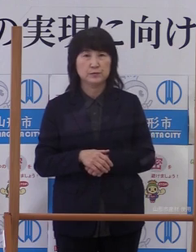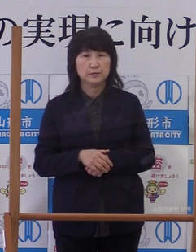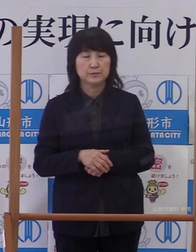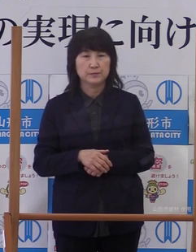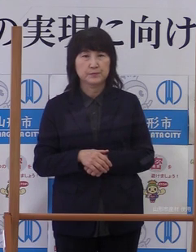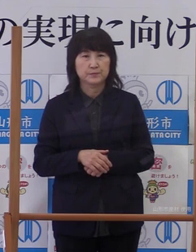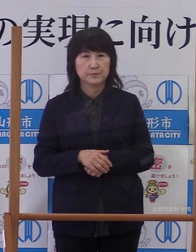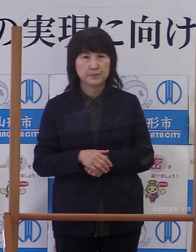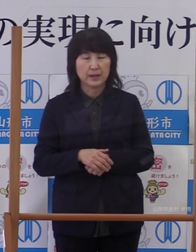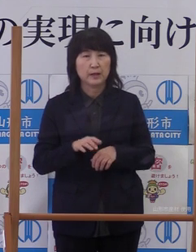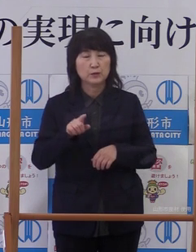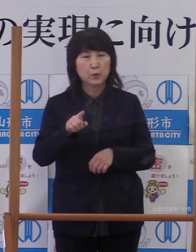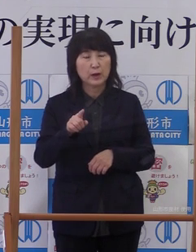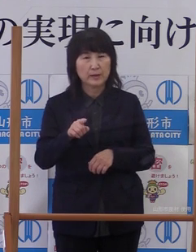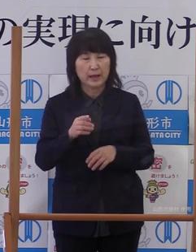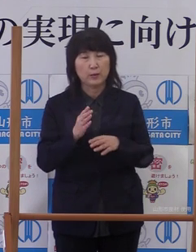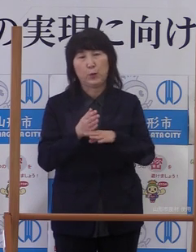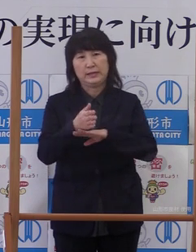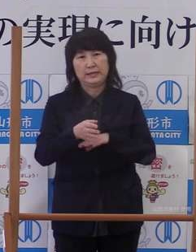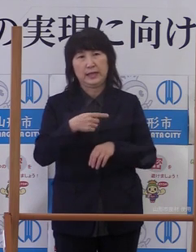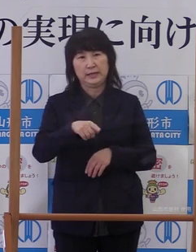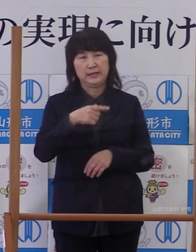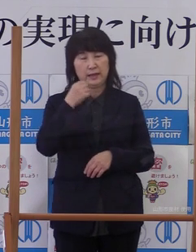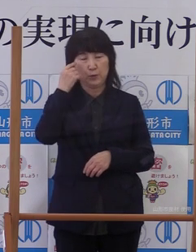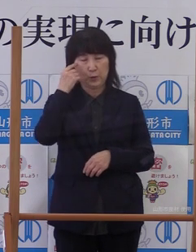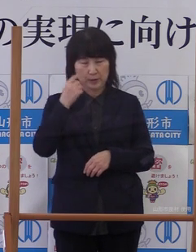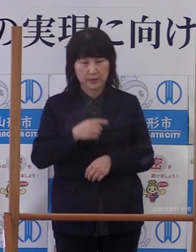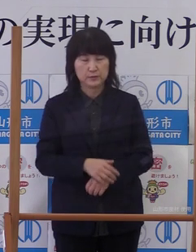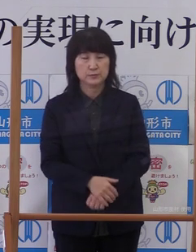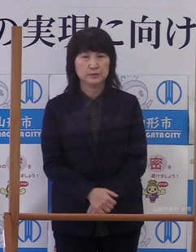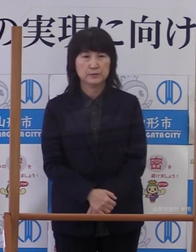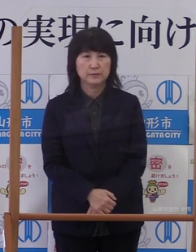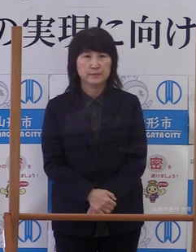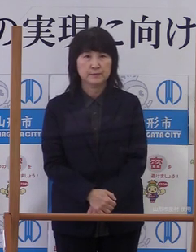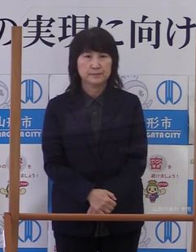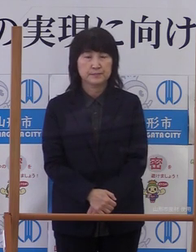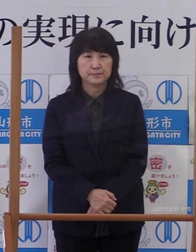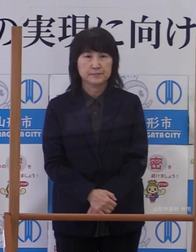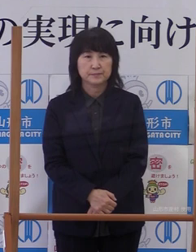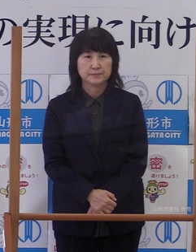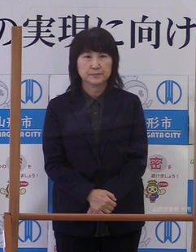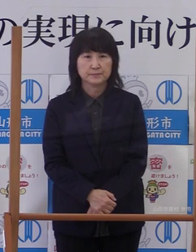分を乗り切っていきたいというふうに考えているところでございます。